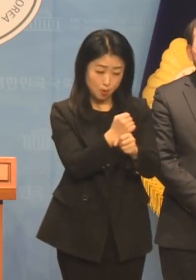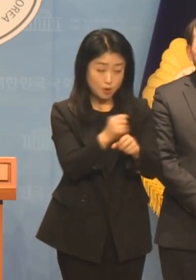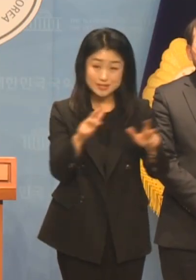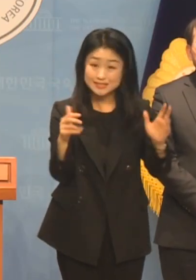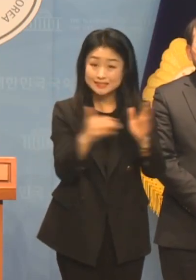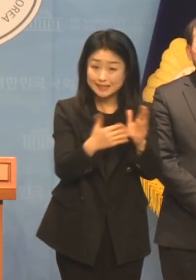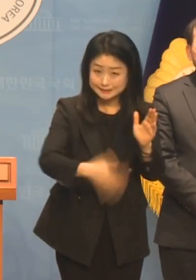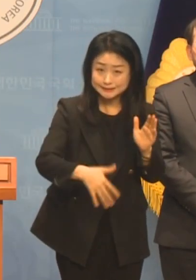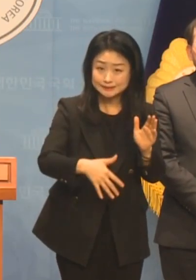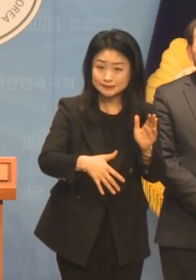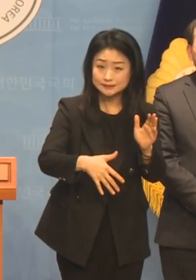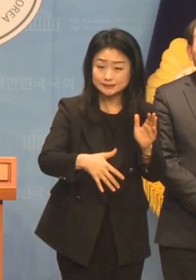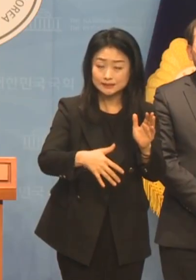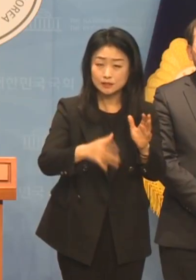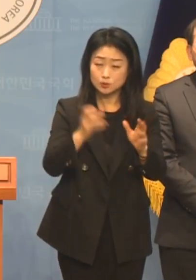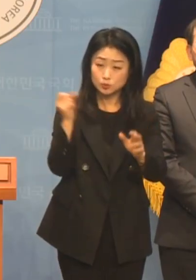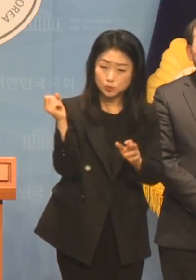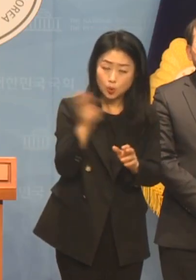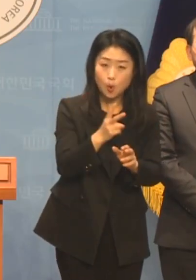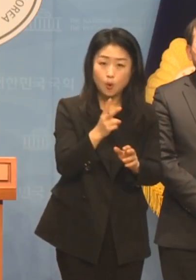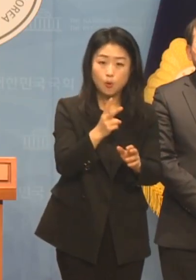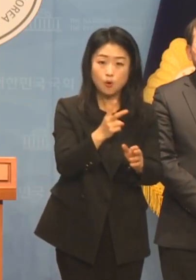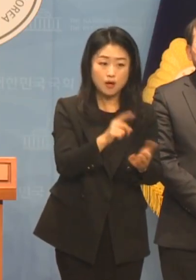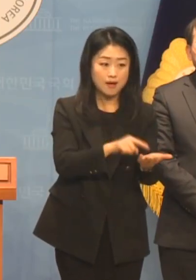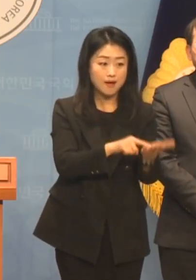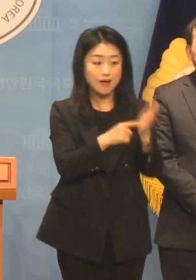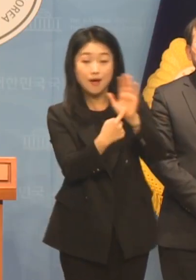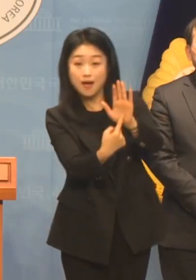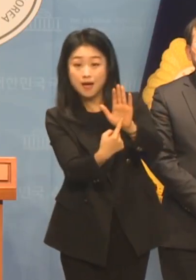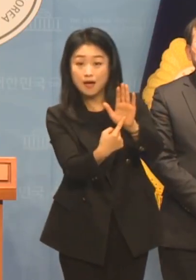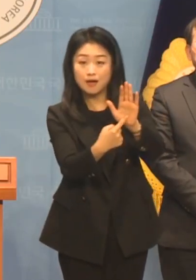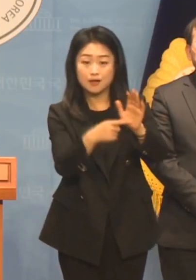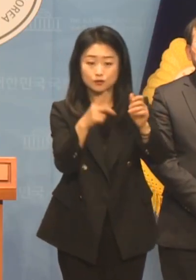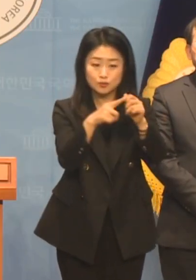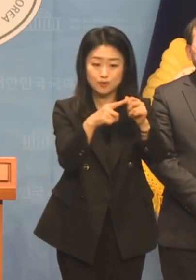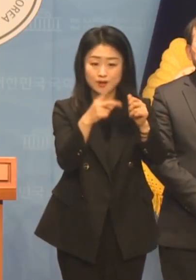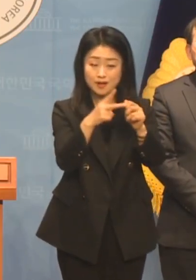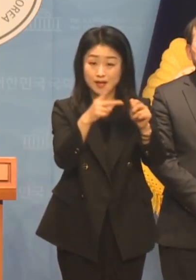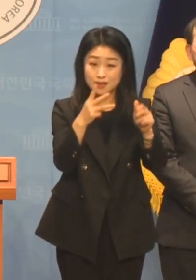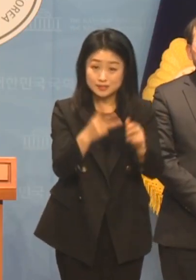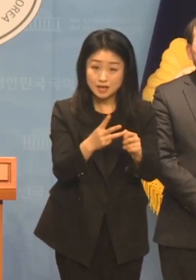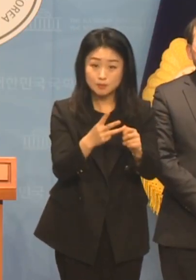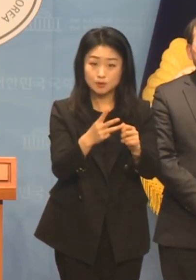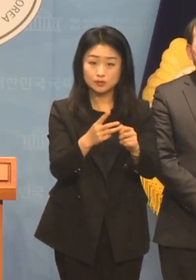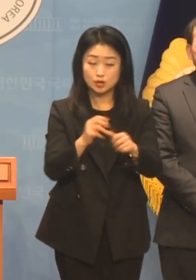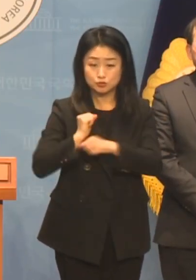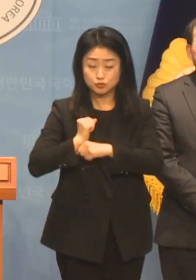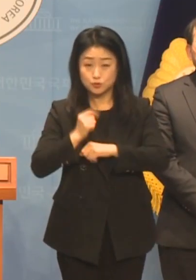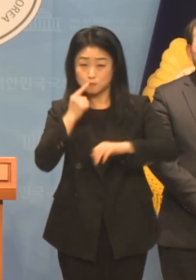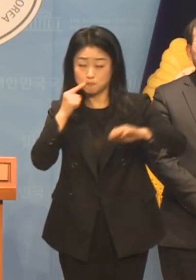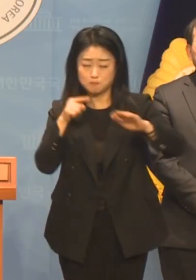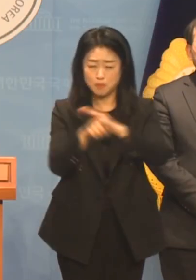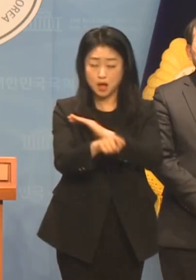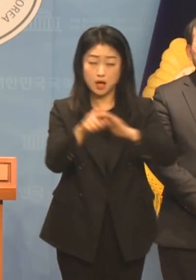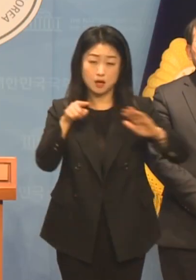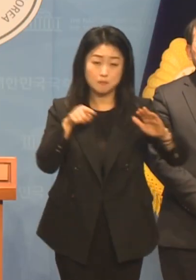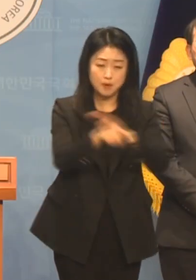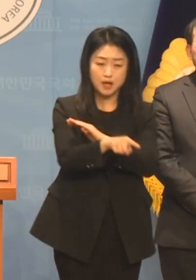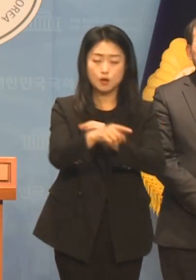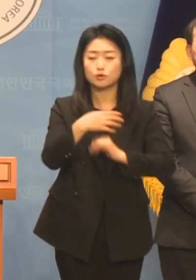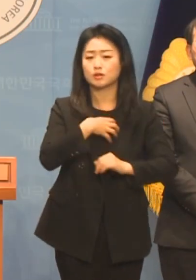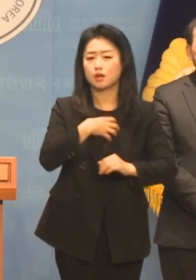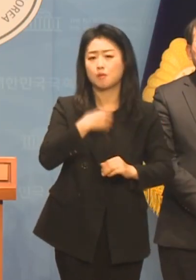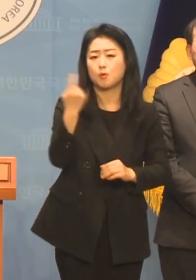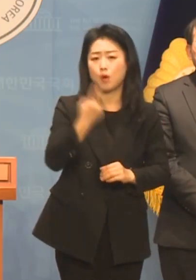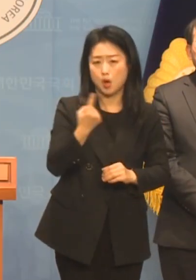종결이 아닙니다. 언제든 다시 고개를 들어 제2, 제3의 윤석열을 만들어낼 수 있는 위험을 여전히 안고